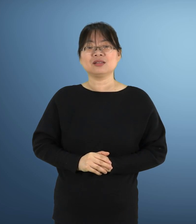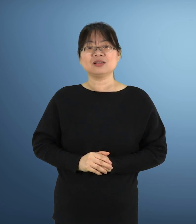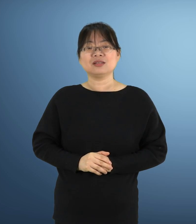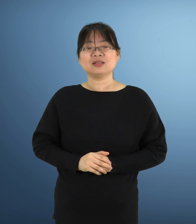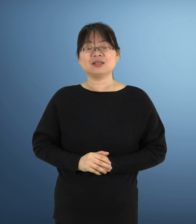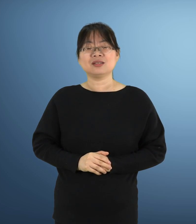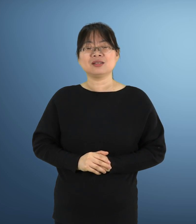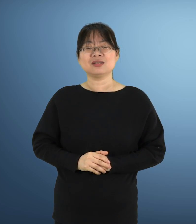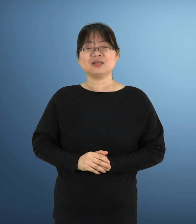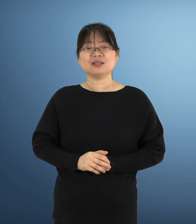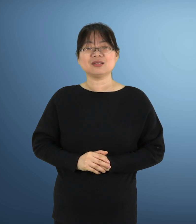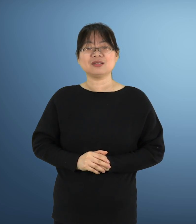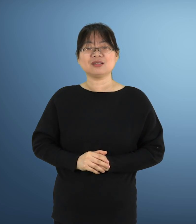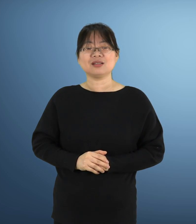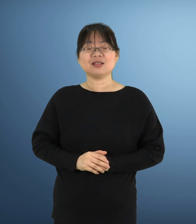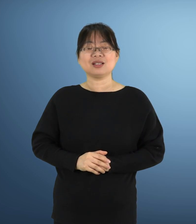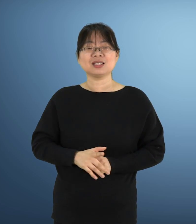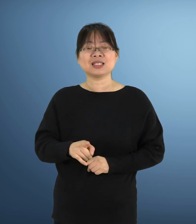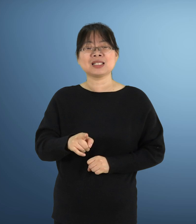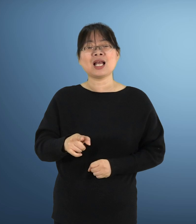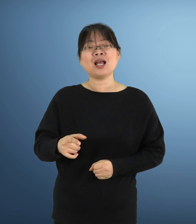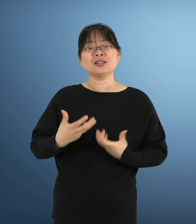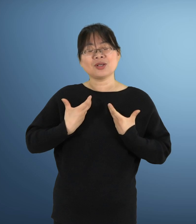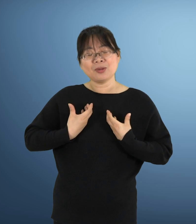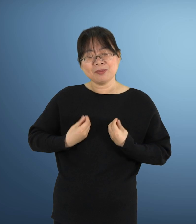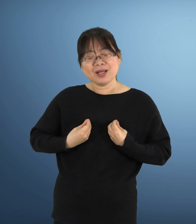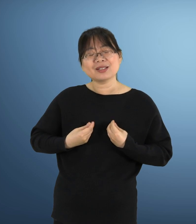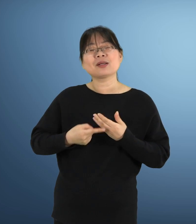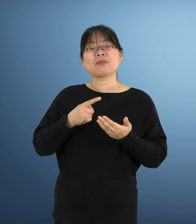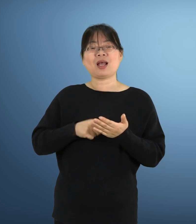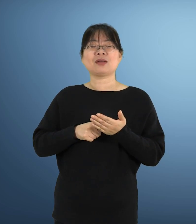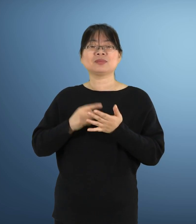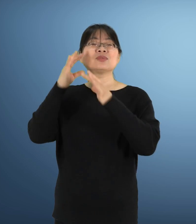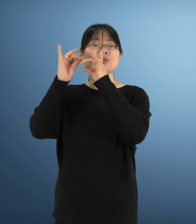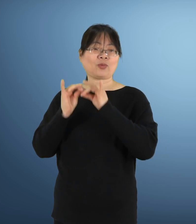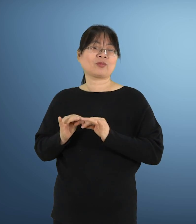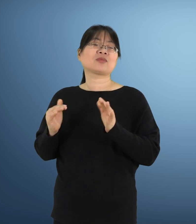이 피눈물 나는 심정을 알고 계셨습니다.